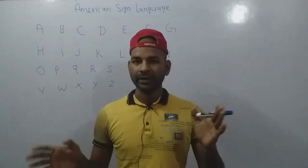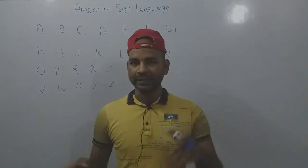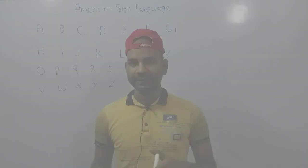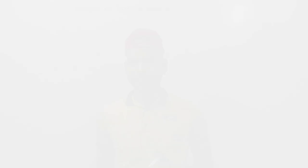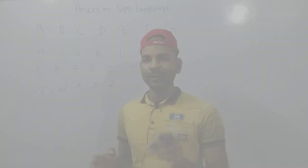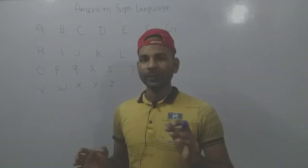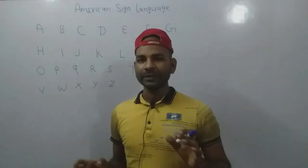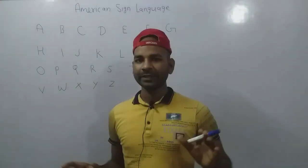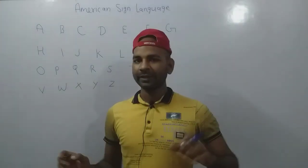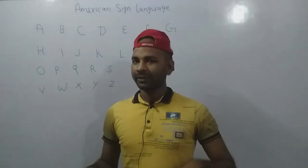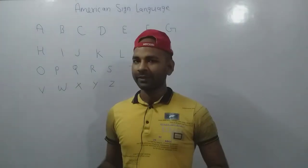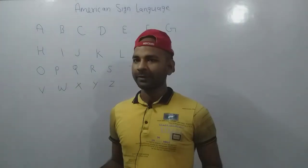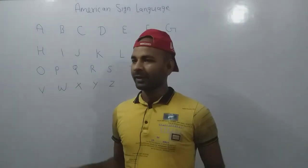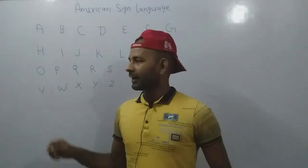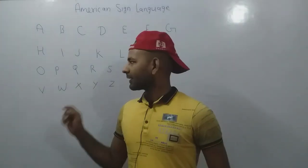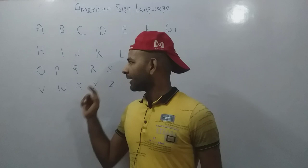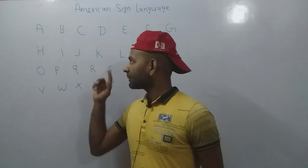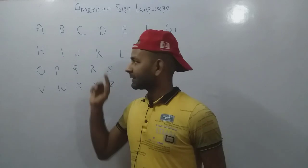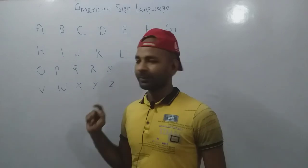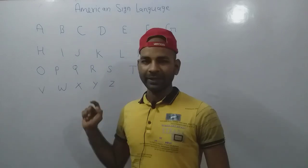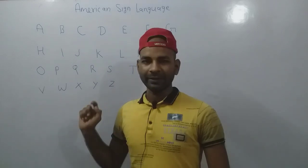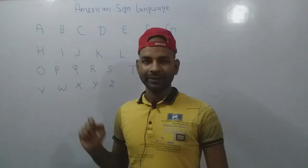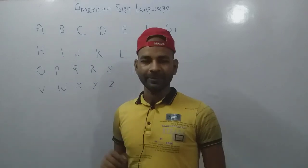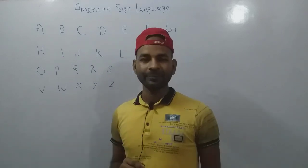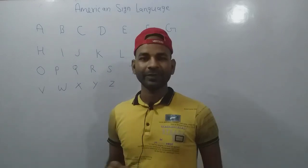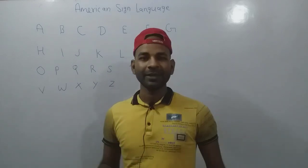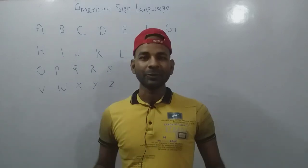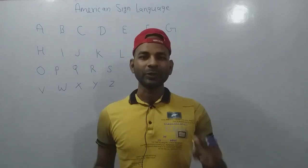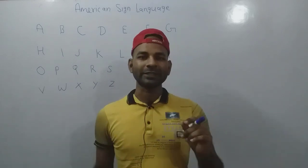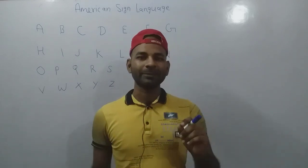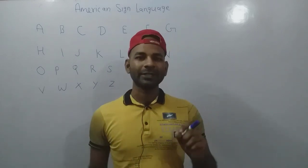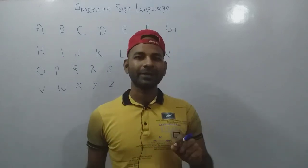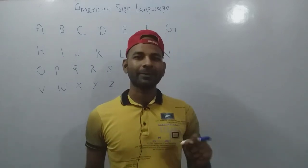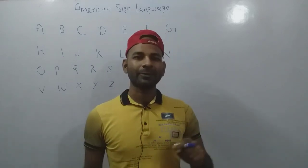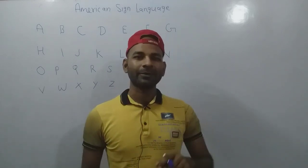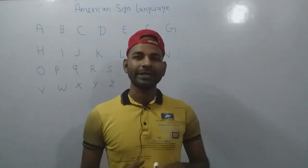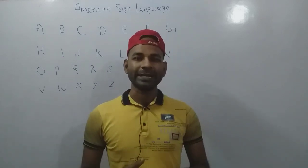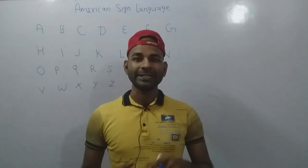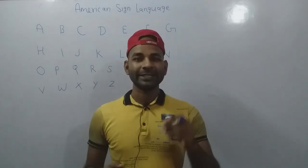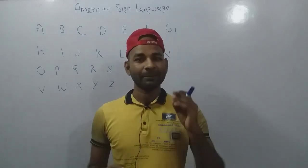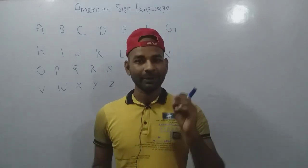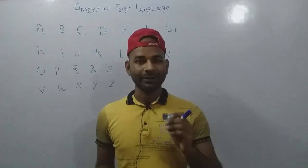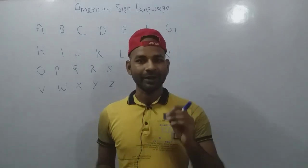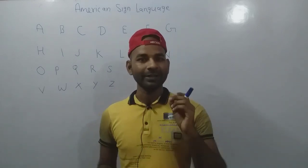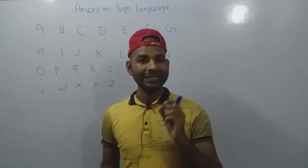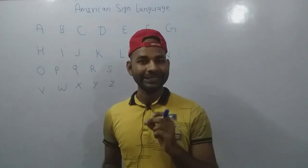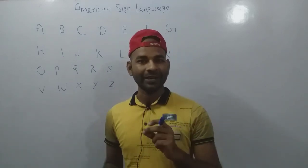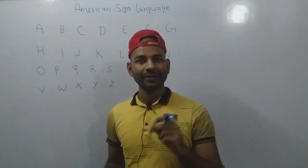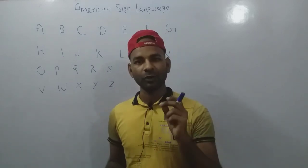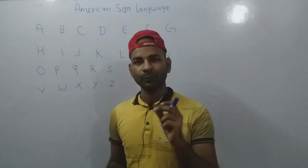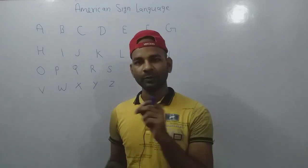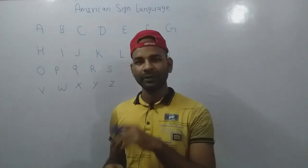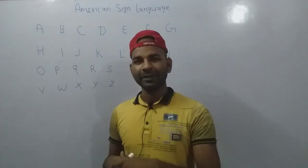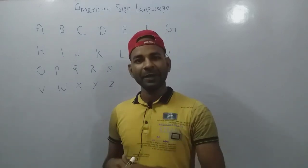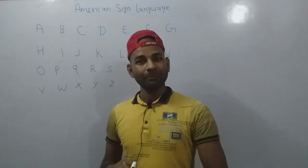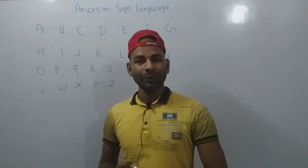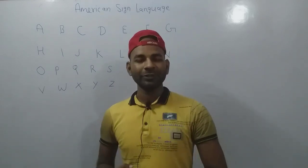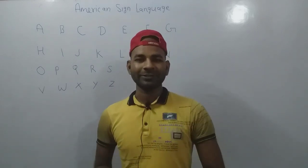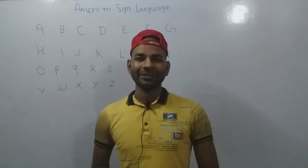English. वैसे अगर आप ये सब देख रहे हैं तो इसका मतलब आपको इंग्लिश पढ़ना, लिखना और बोलना बहुत ही अच्छा लगता